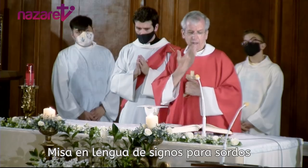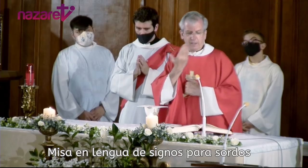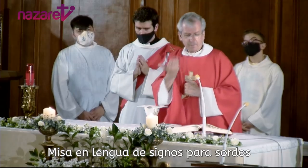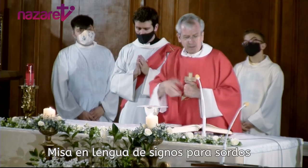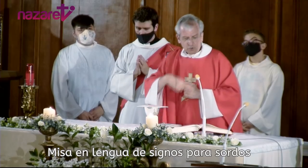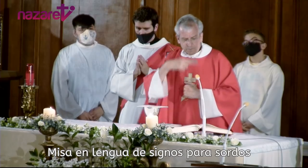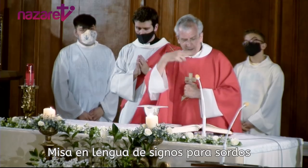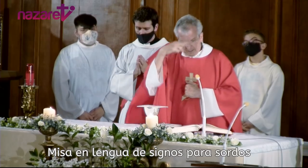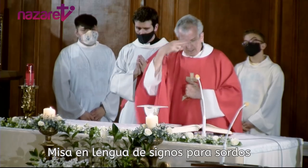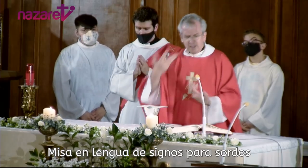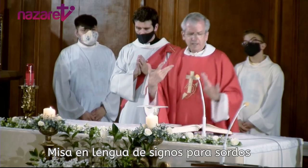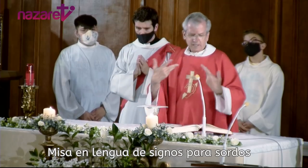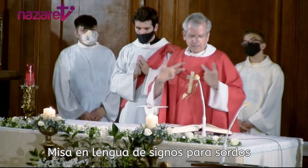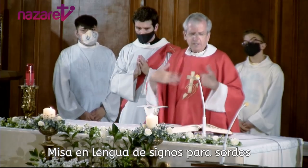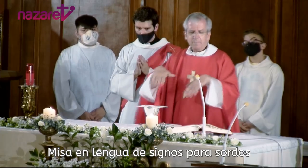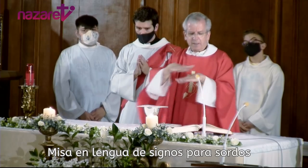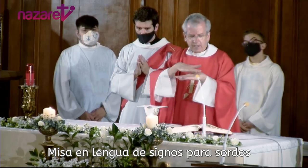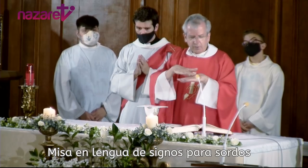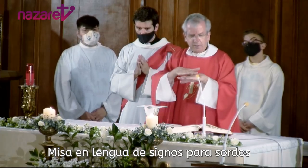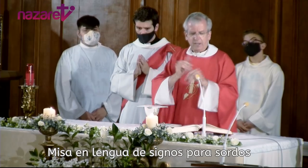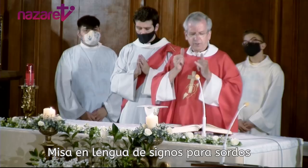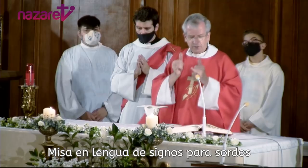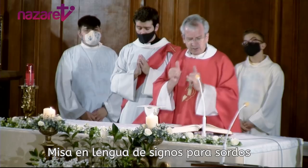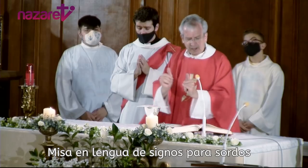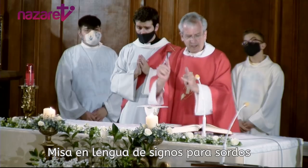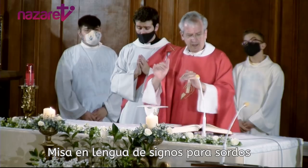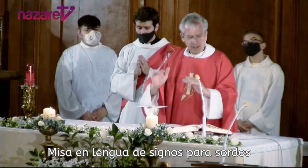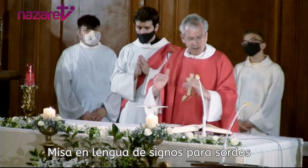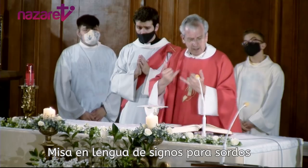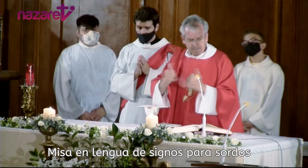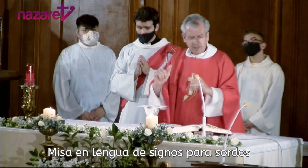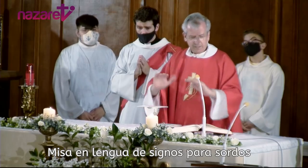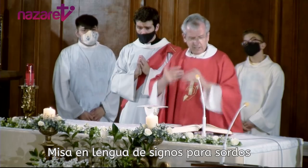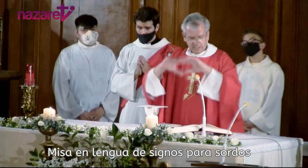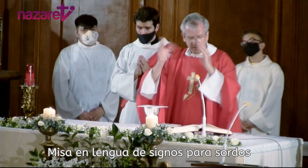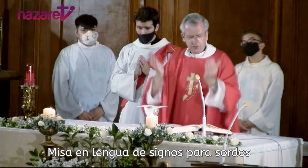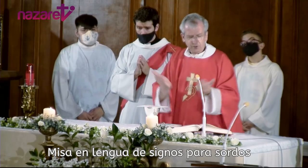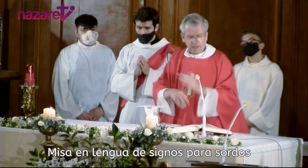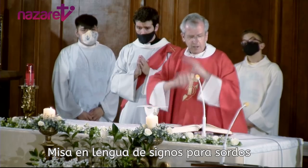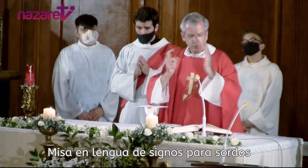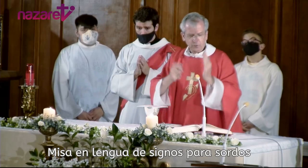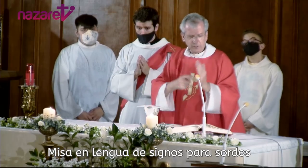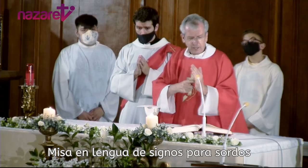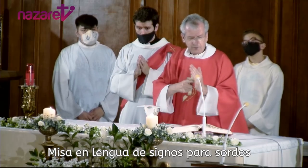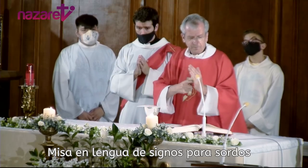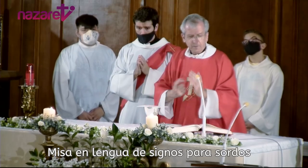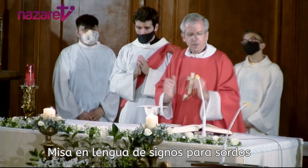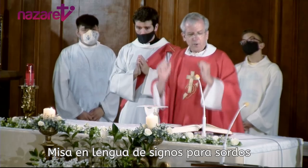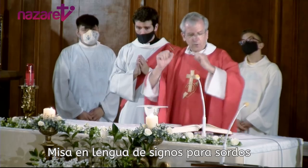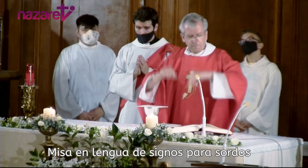Te pedimos, Padre, que esta víctima de reconciliación traiga la paz y la salvación al mundo entero.